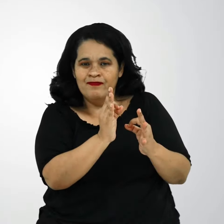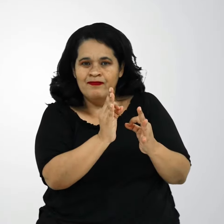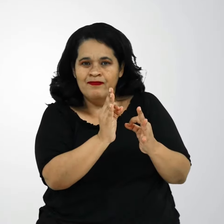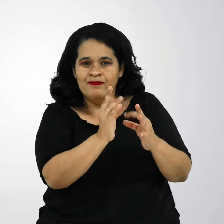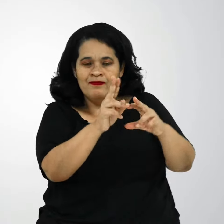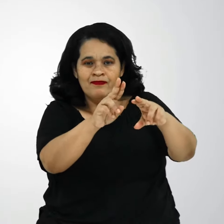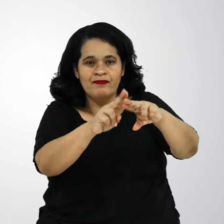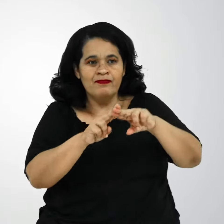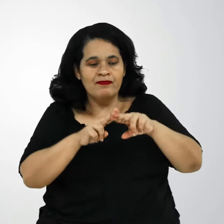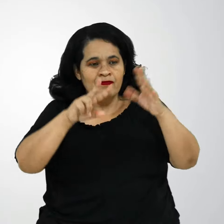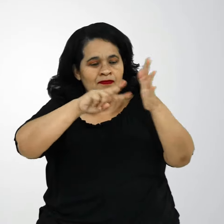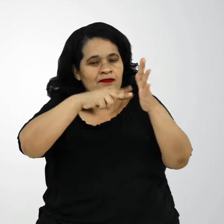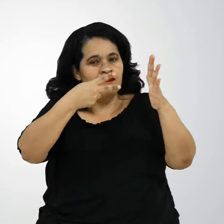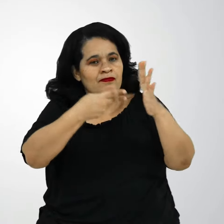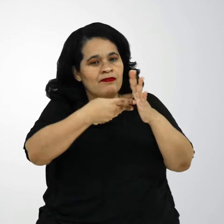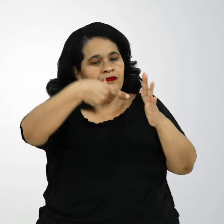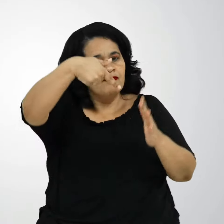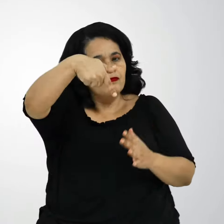né?